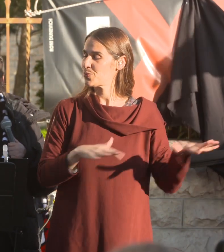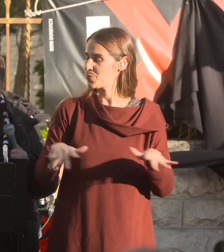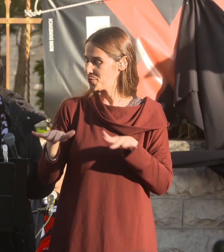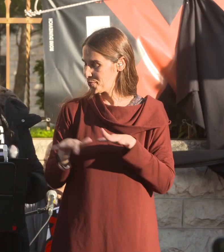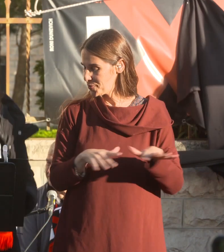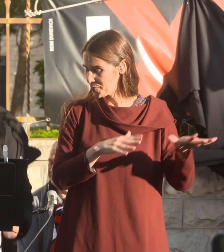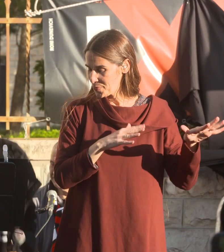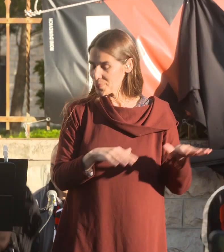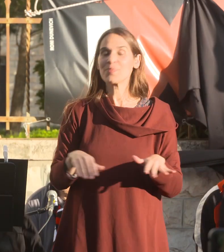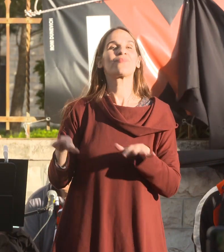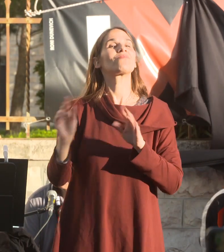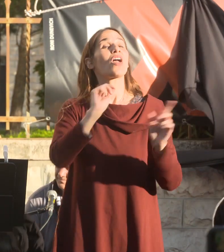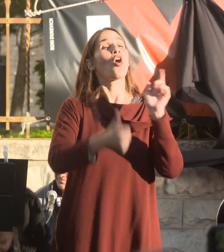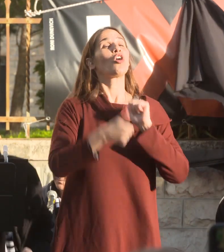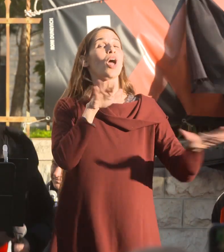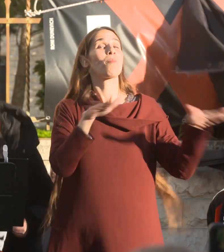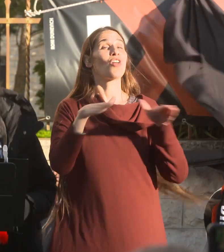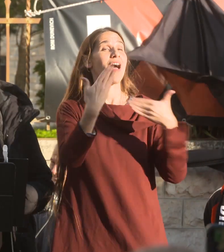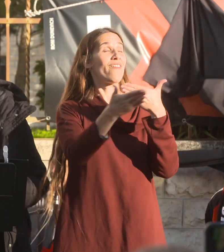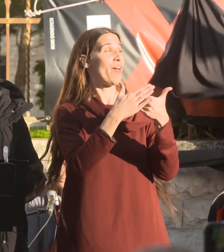ראש הממשלה ובעלה